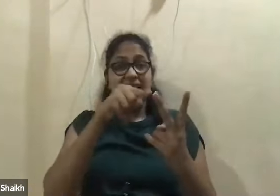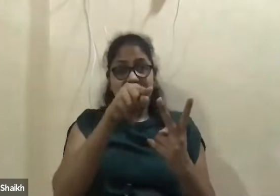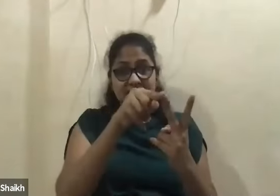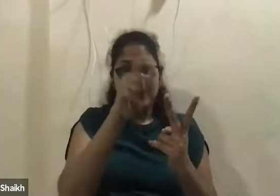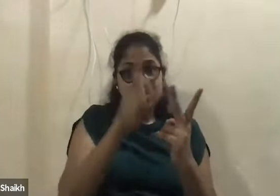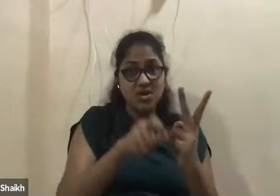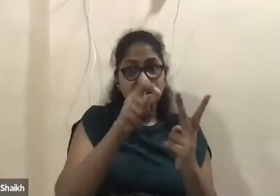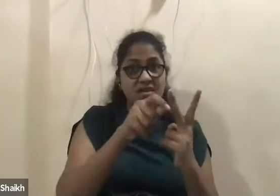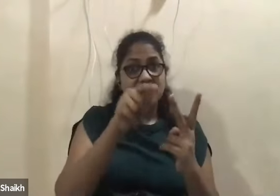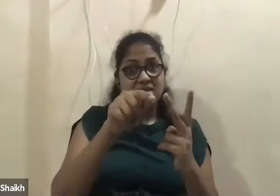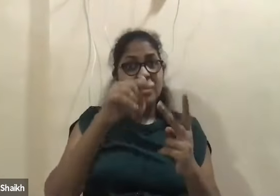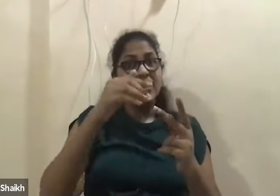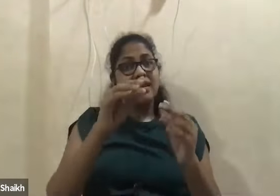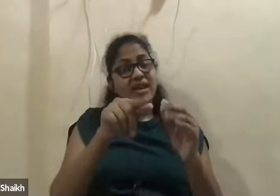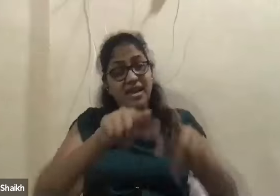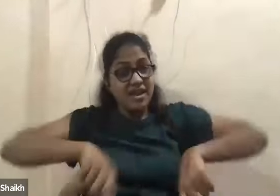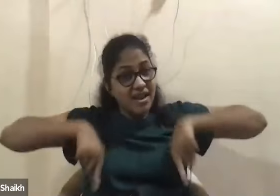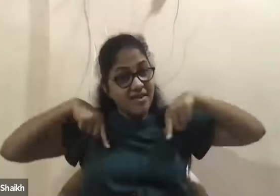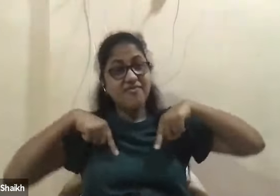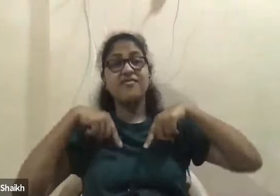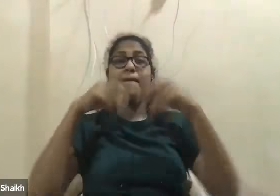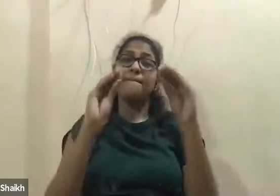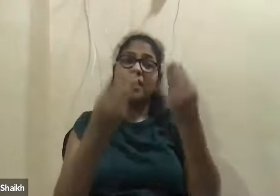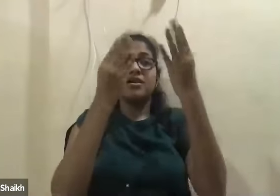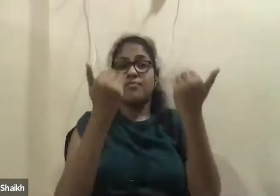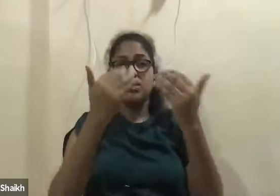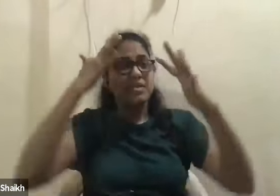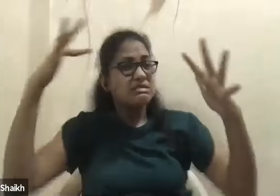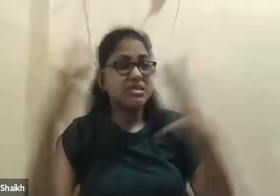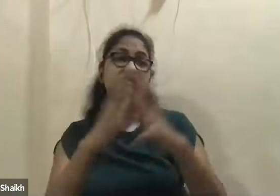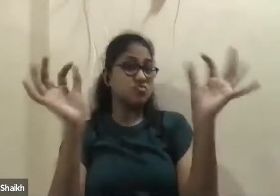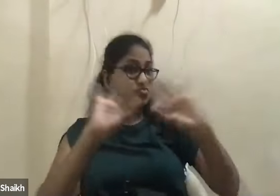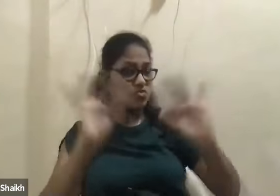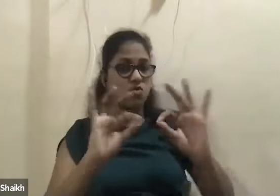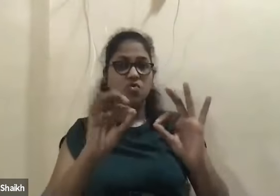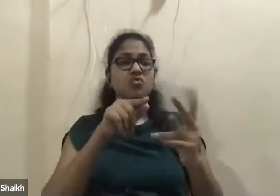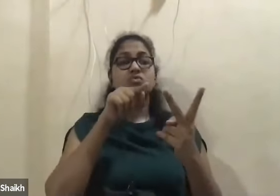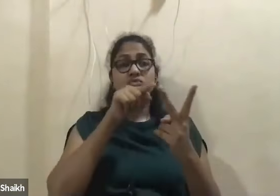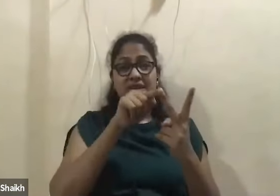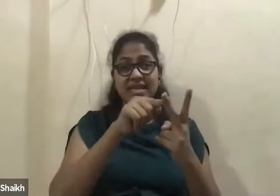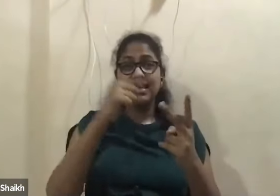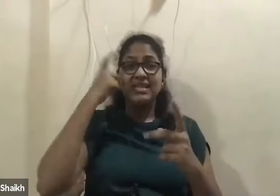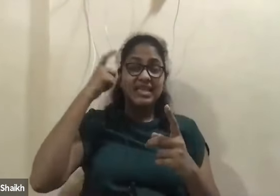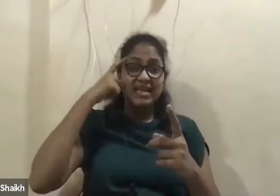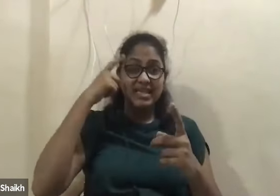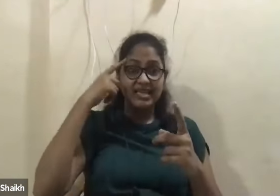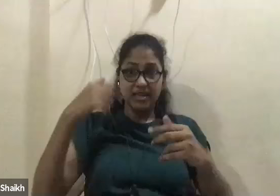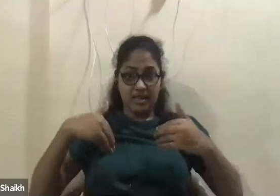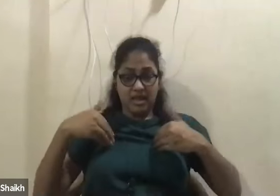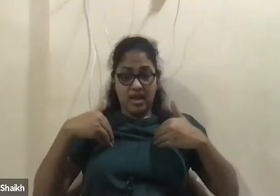better, far better life if he didn't have the stress. कि मेरे जाने के बाद मेरी बीवी को मेरा वो क्यों नहीं मिलेगा,